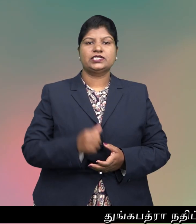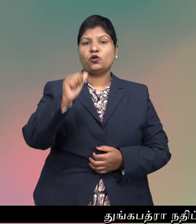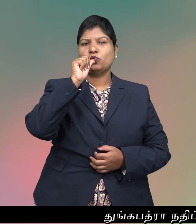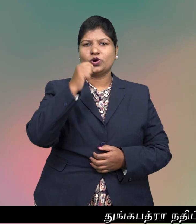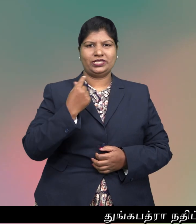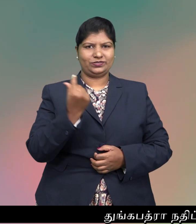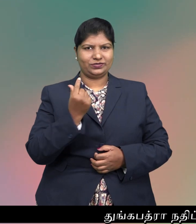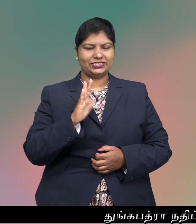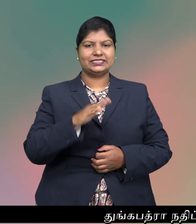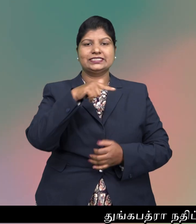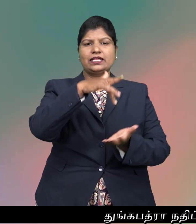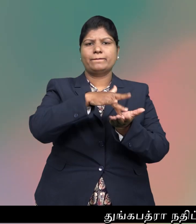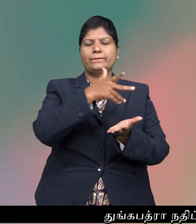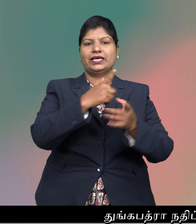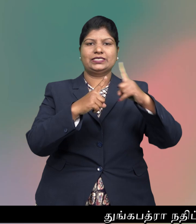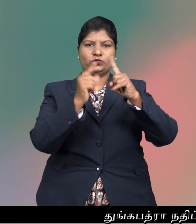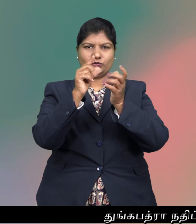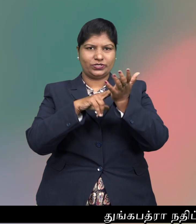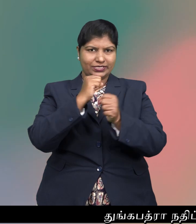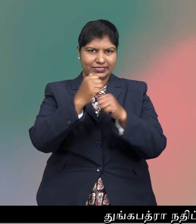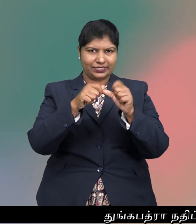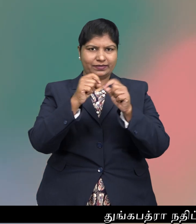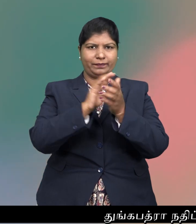துங்கபத்ரா நதிப்படுகையில் நீர் பயன்பாடு.